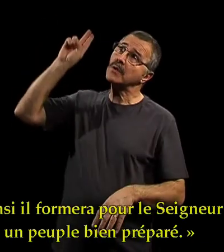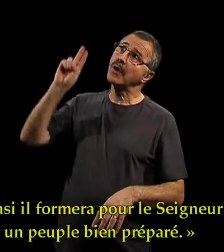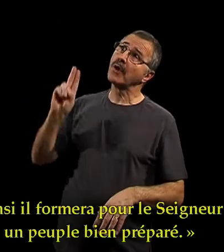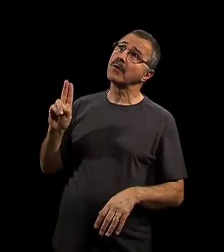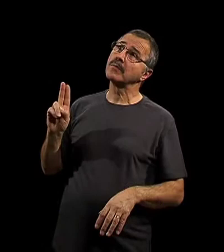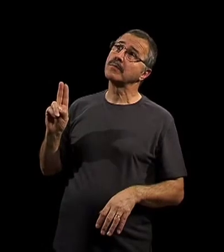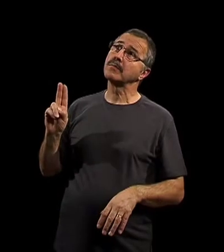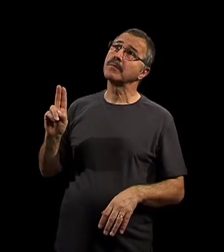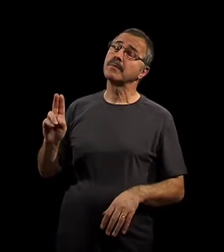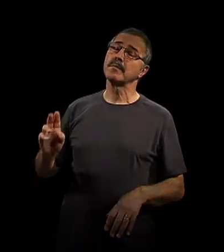préparé.